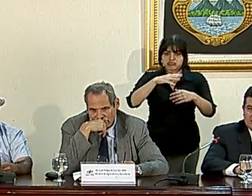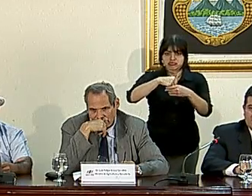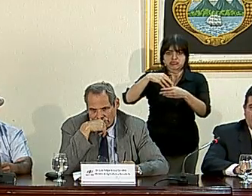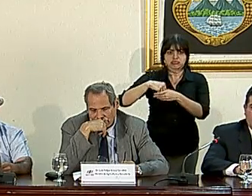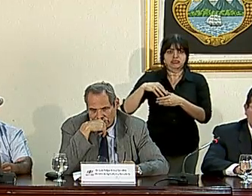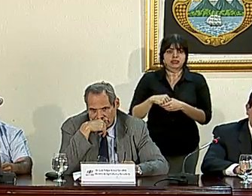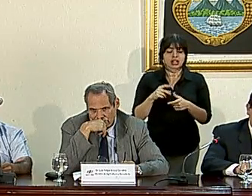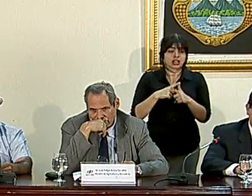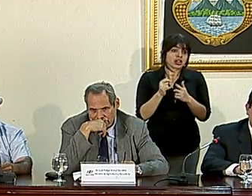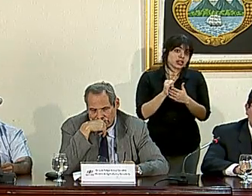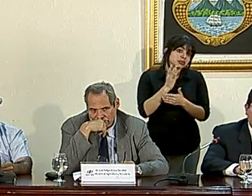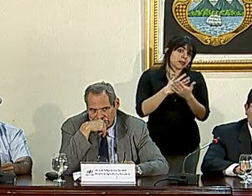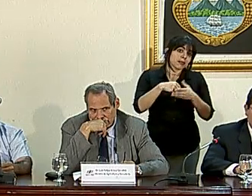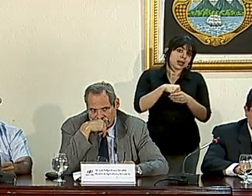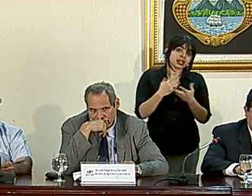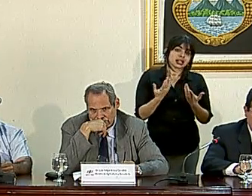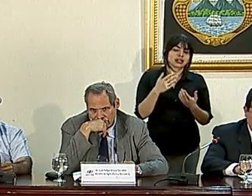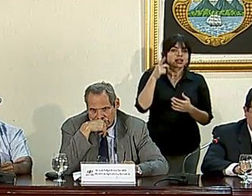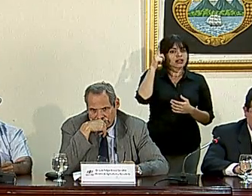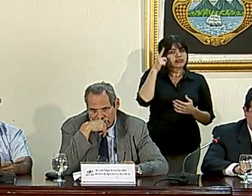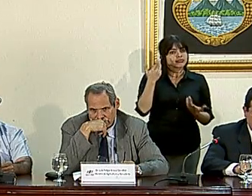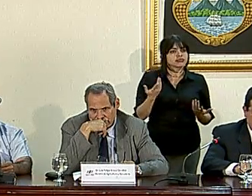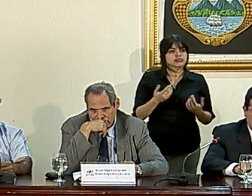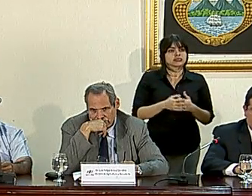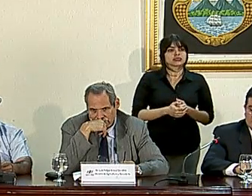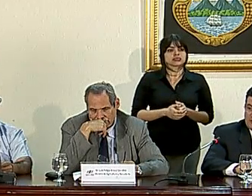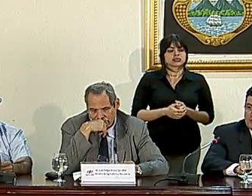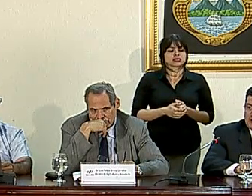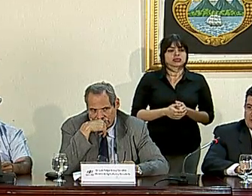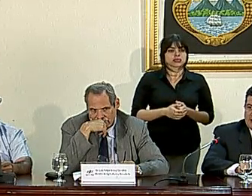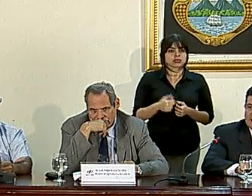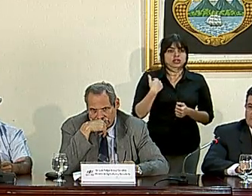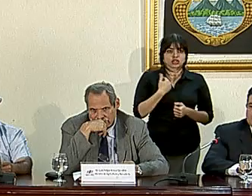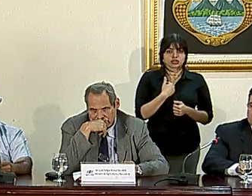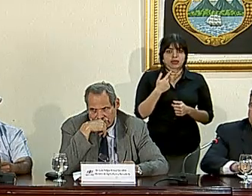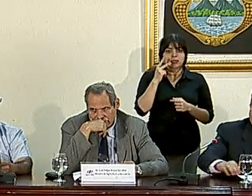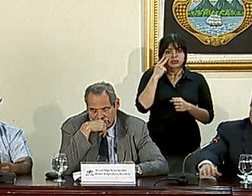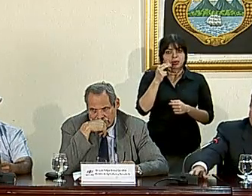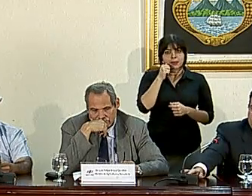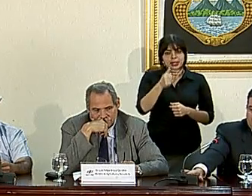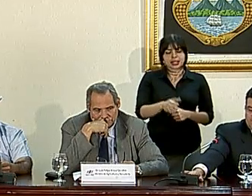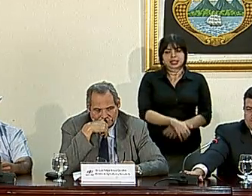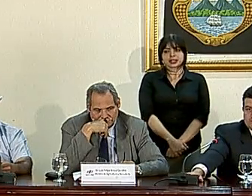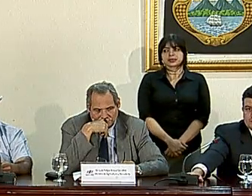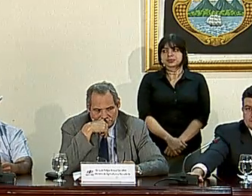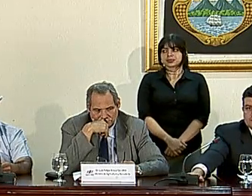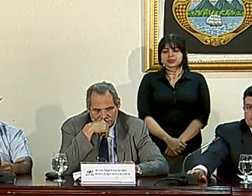es parte del sentido de lo que tendremos que proponer mañana.